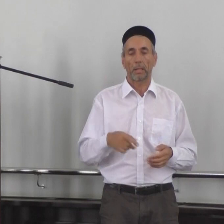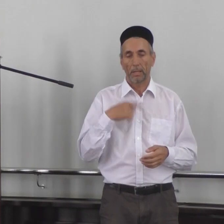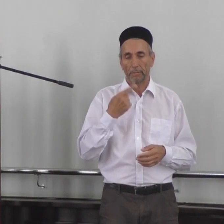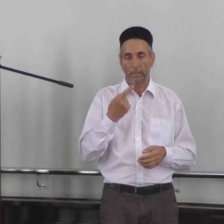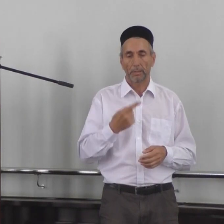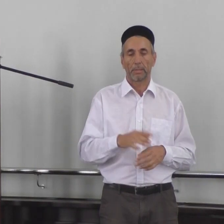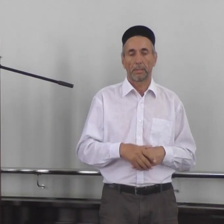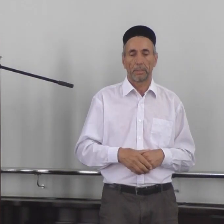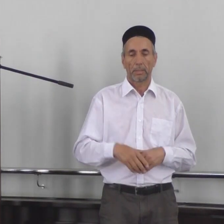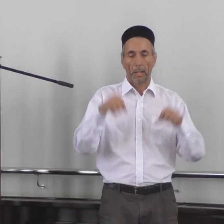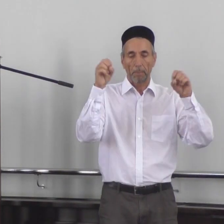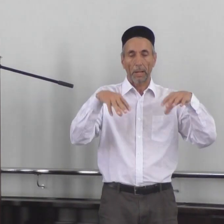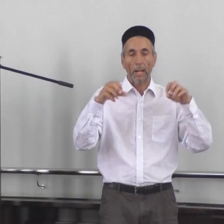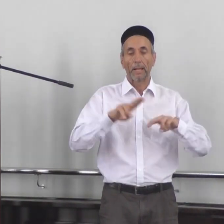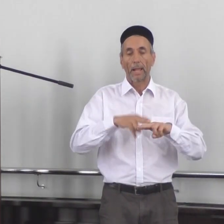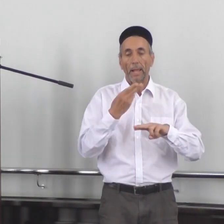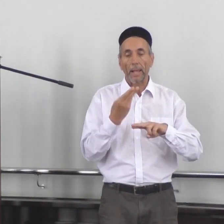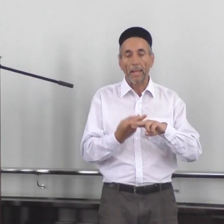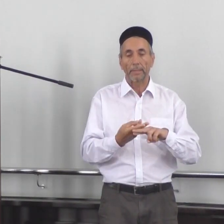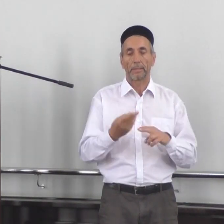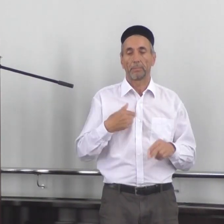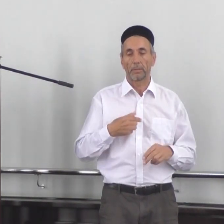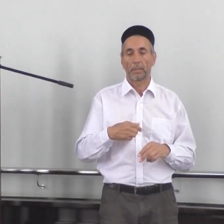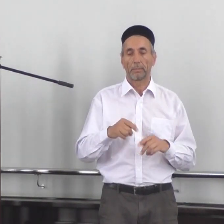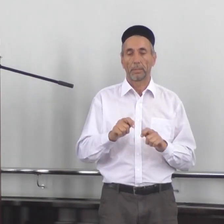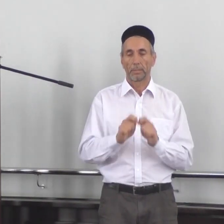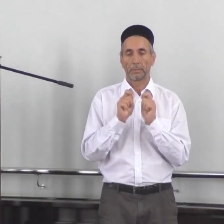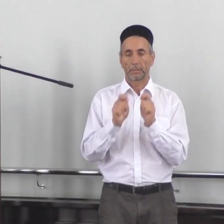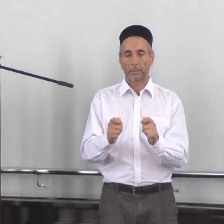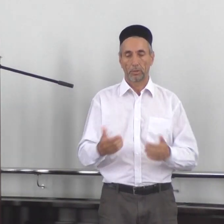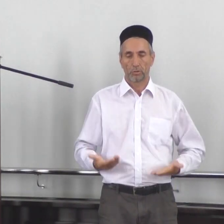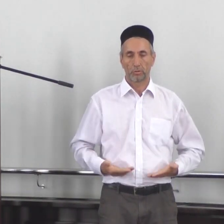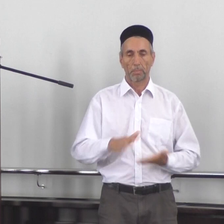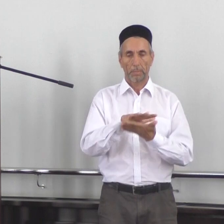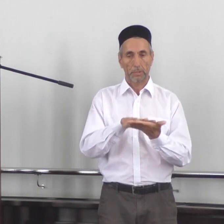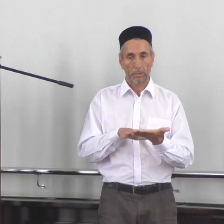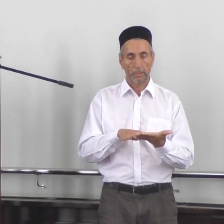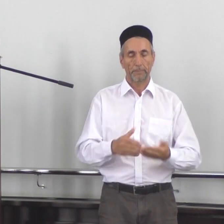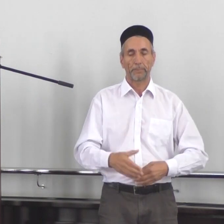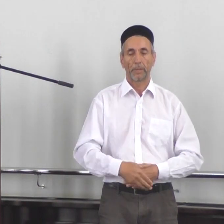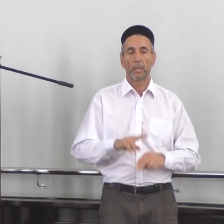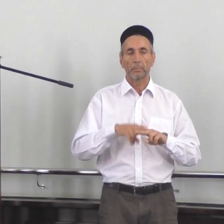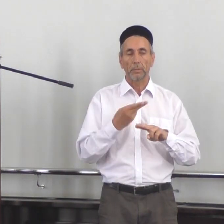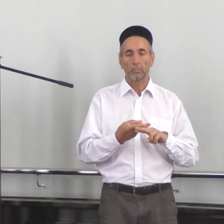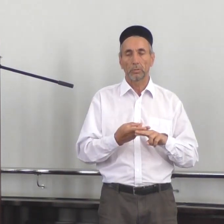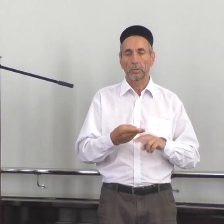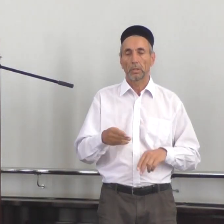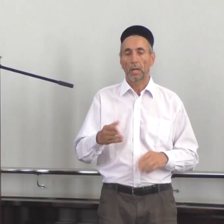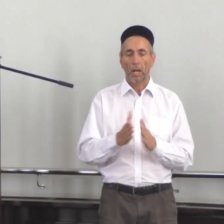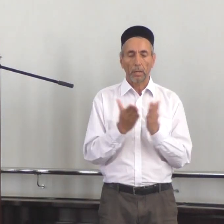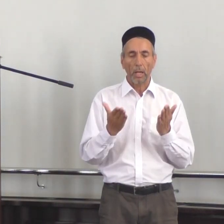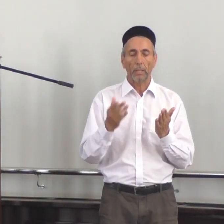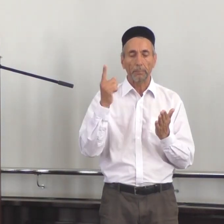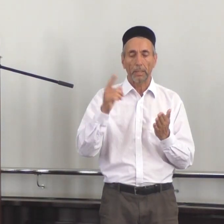әлхамдулилла, Аллаһ тәгаләгә тәвәккәл кылып, тапшырып, тормыш дәвам итә. Һәм инде